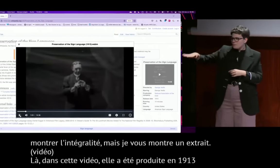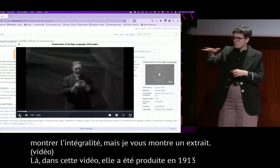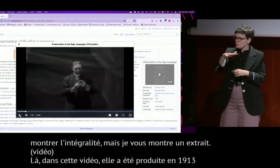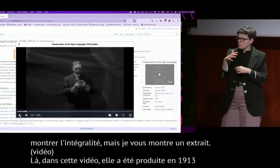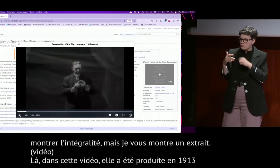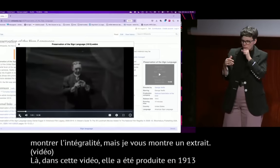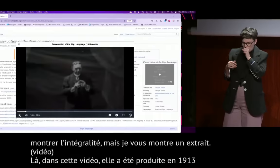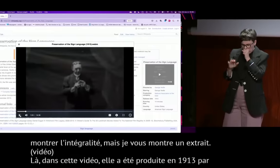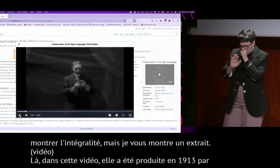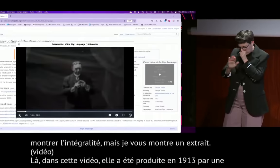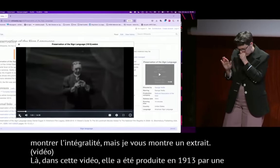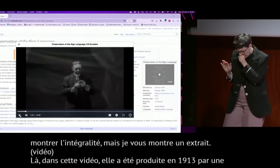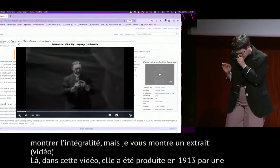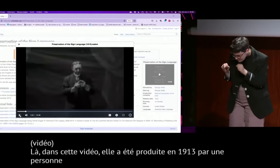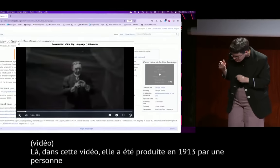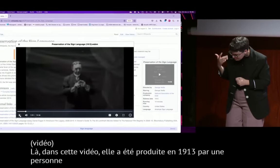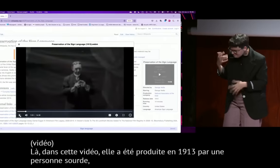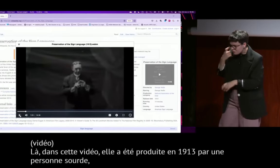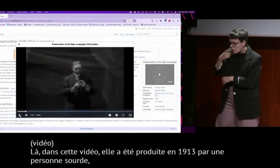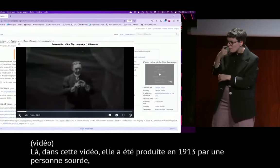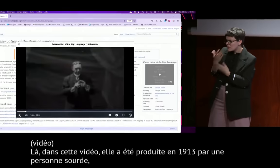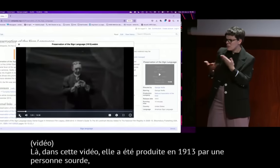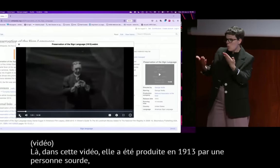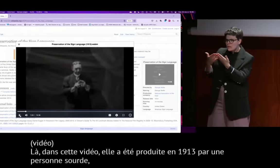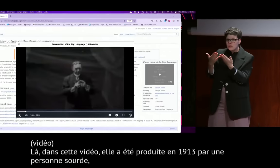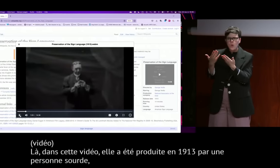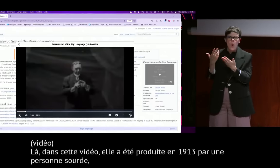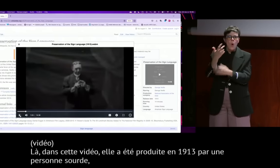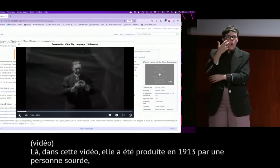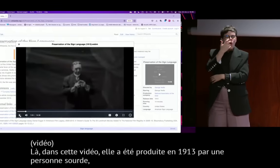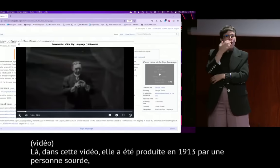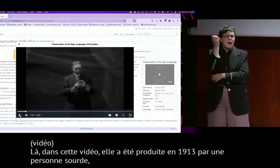personne sourde. Et